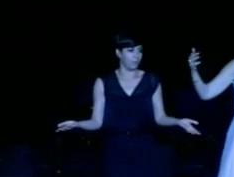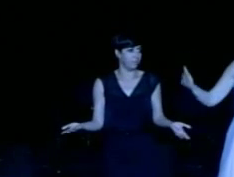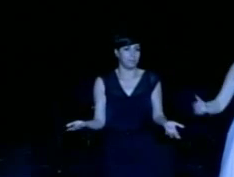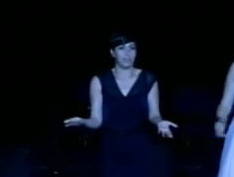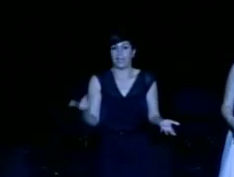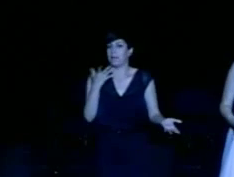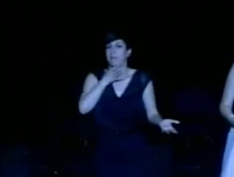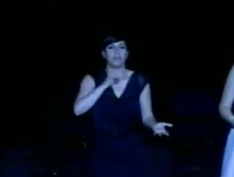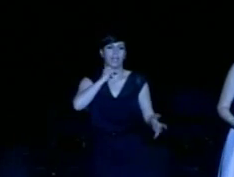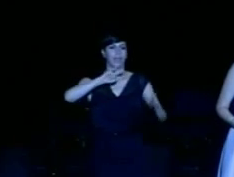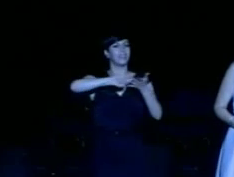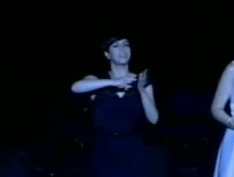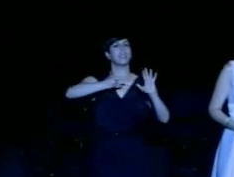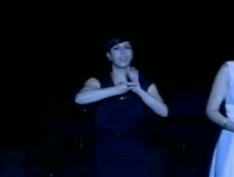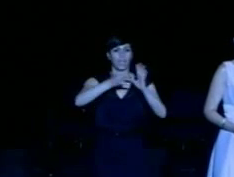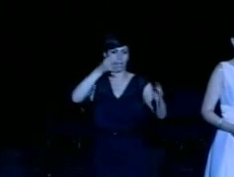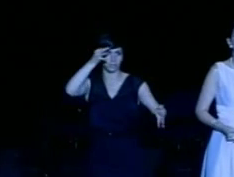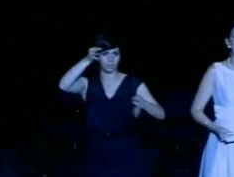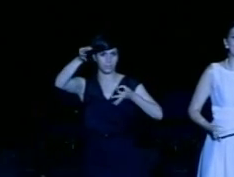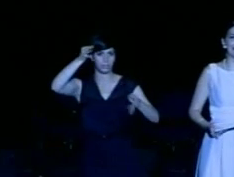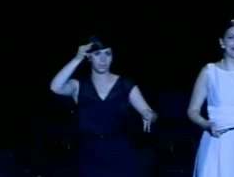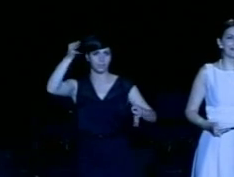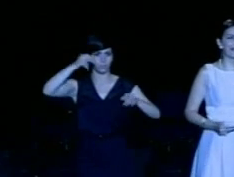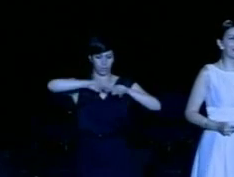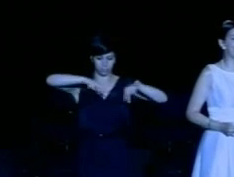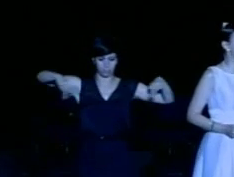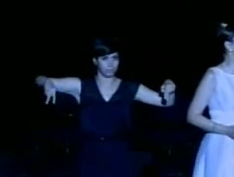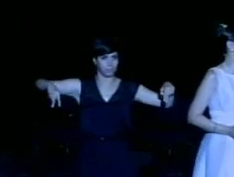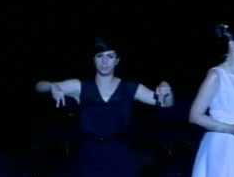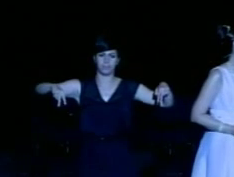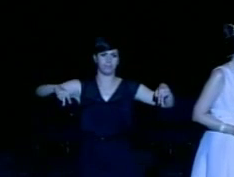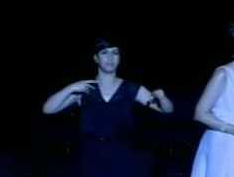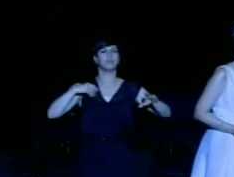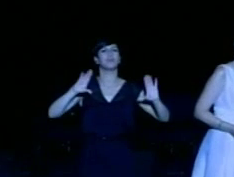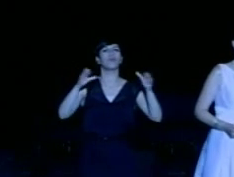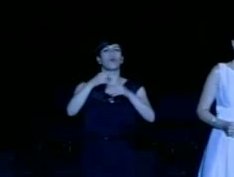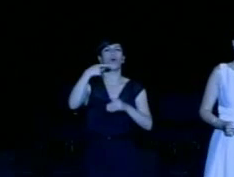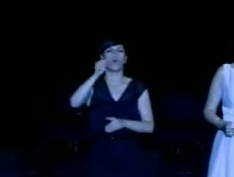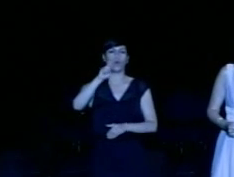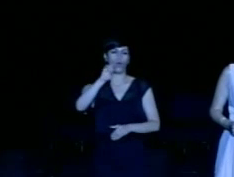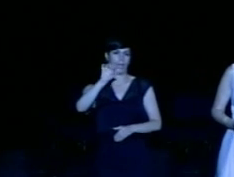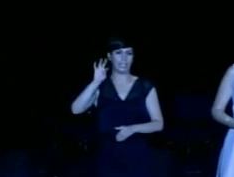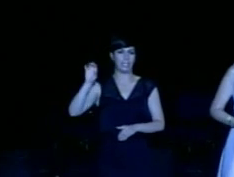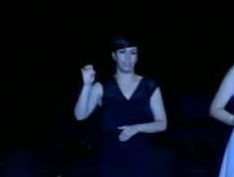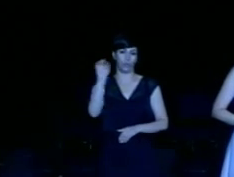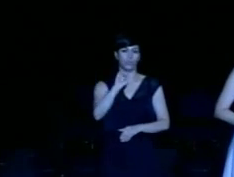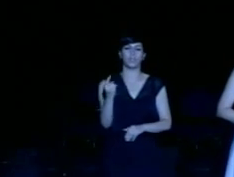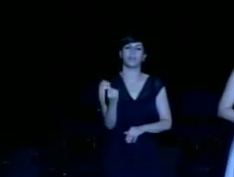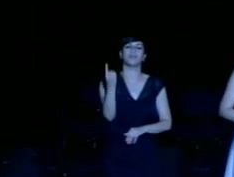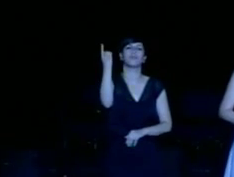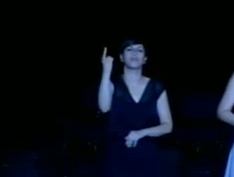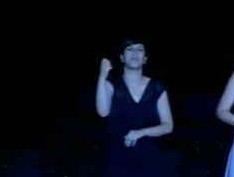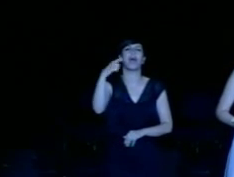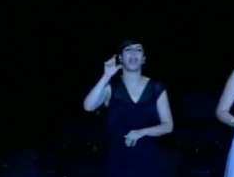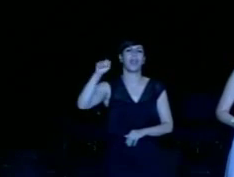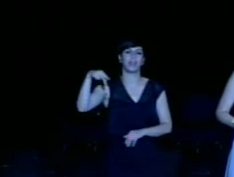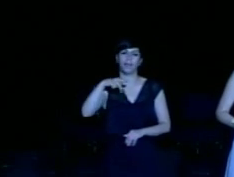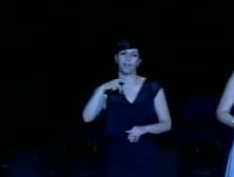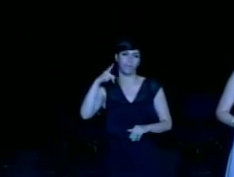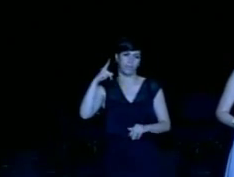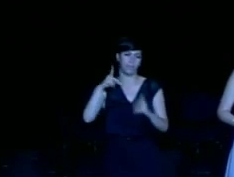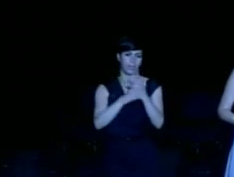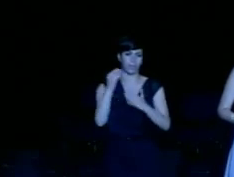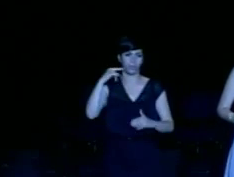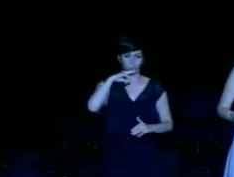de magnífica técnica dancística y escenográfica que nos ha hecho con el Juto Górez de Osetia del Norte Alania de la Federación